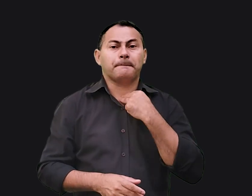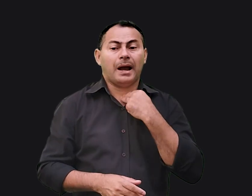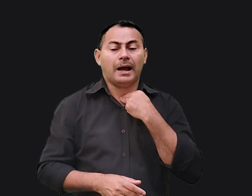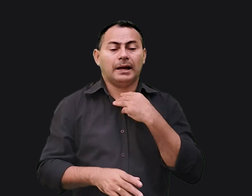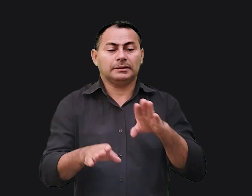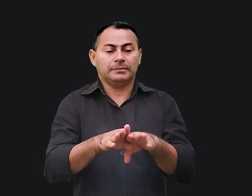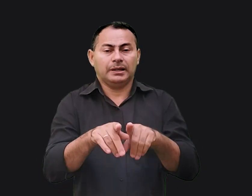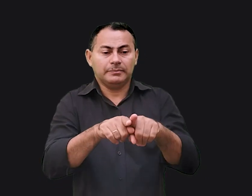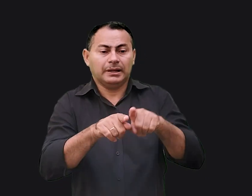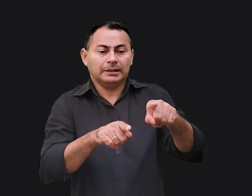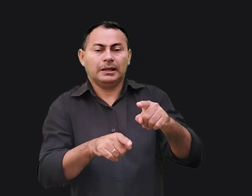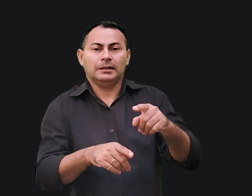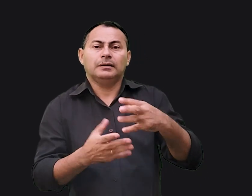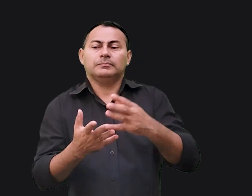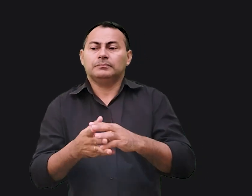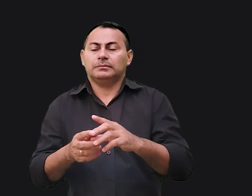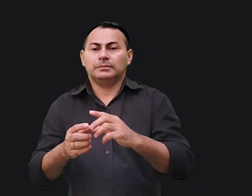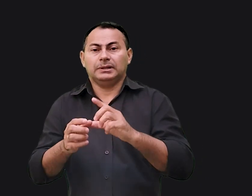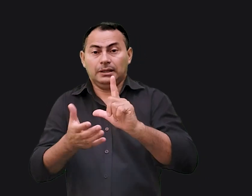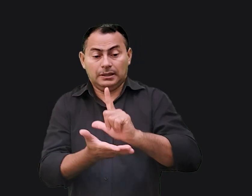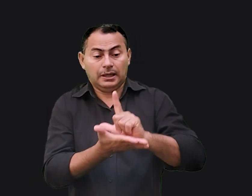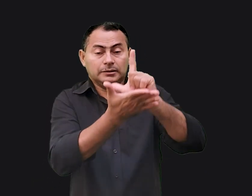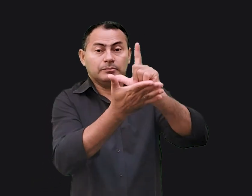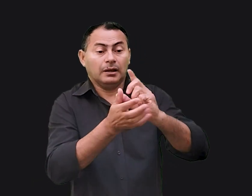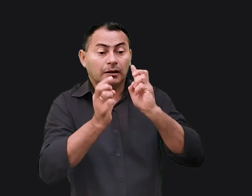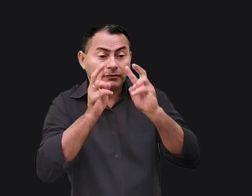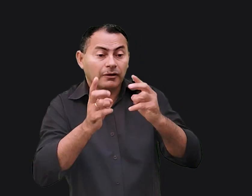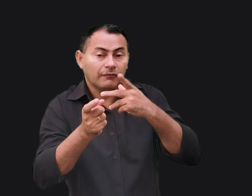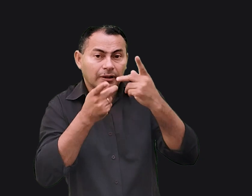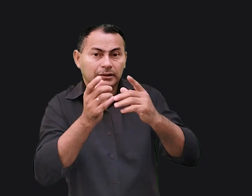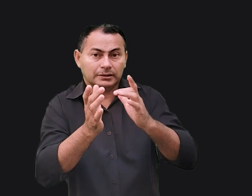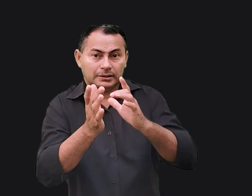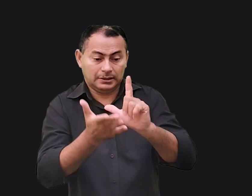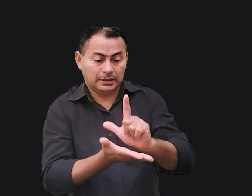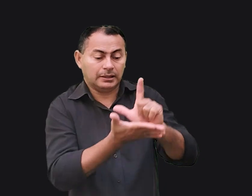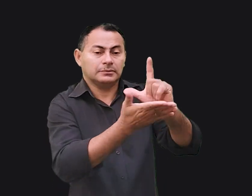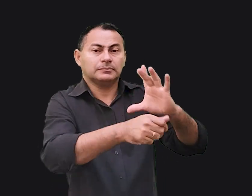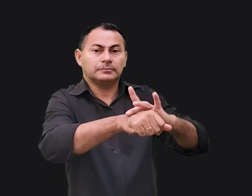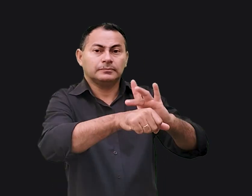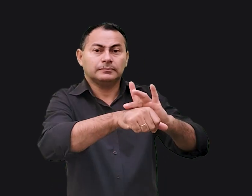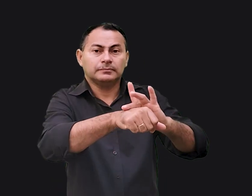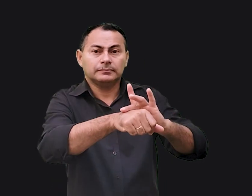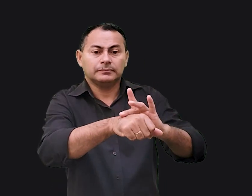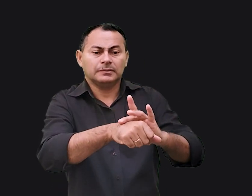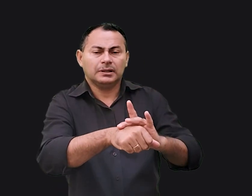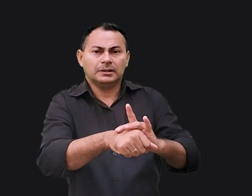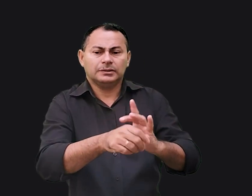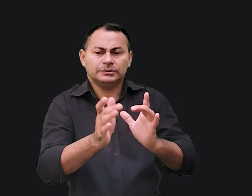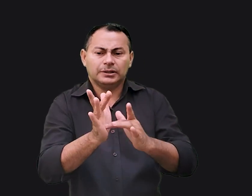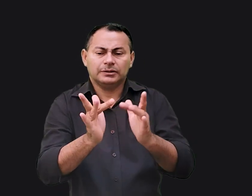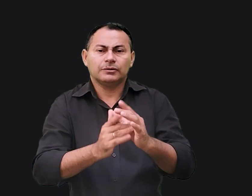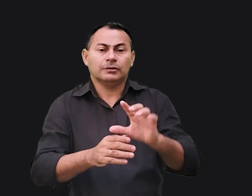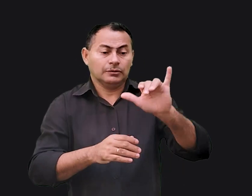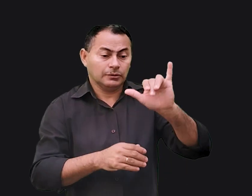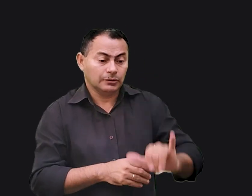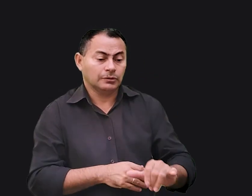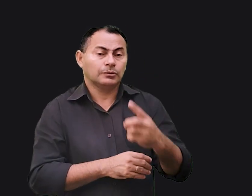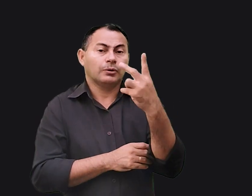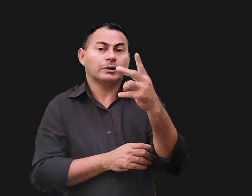irmã dela, e Lázaro. No entanto, quando ouviu falar que Lázaro estava doente, ficou mais 2 dias onde